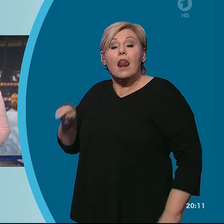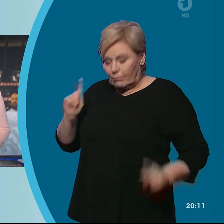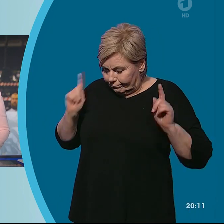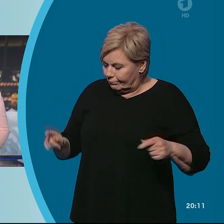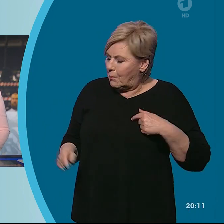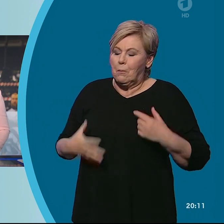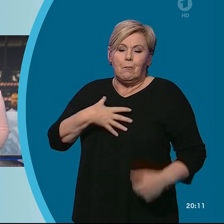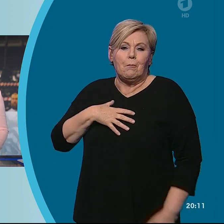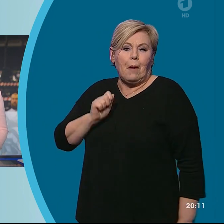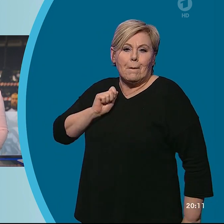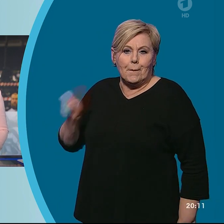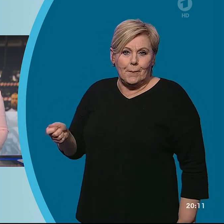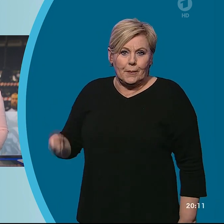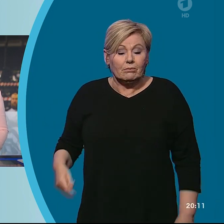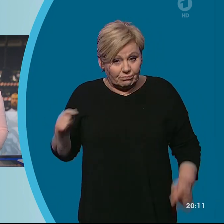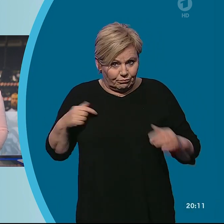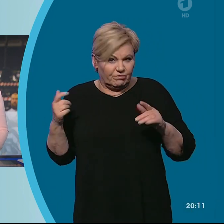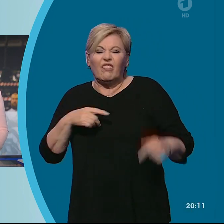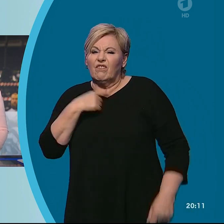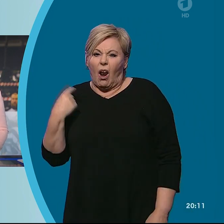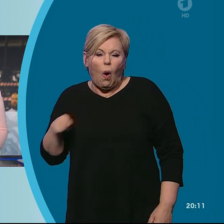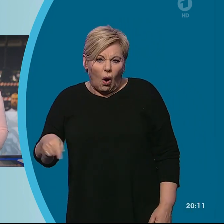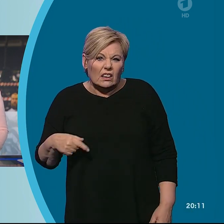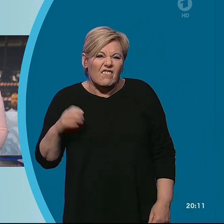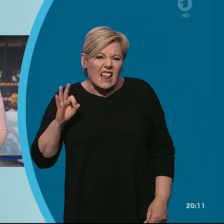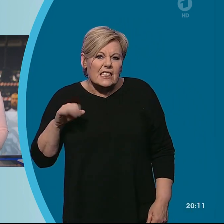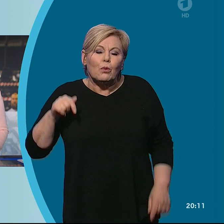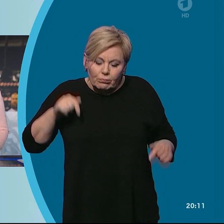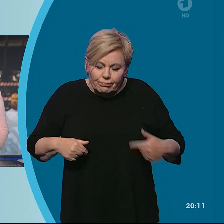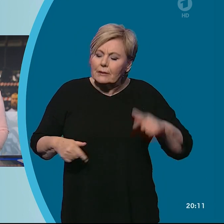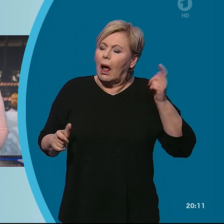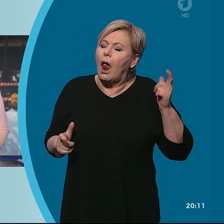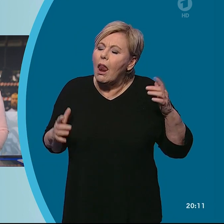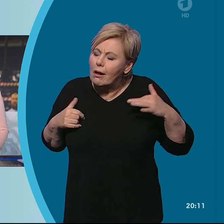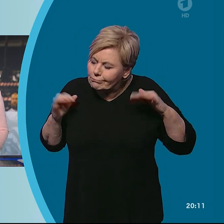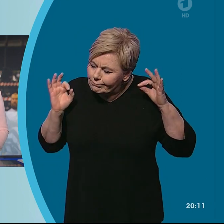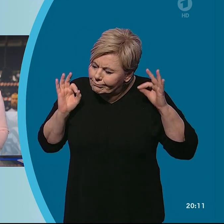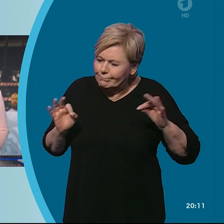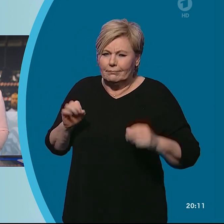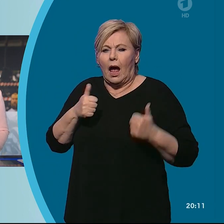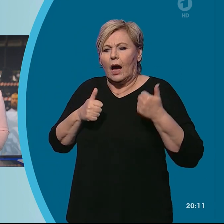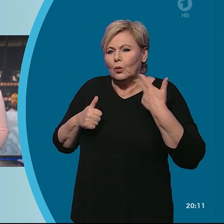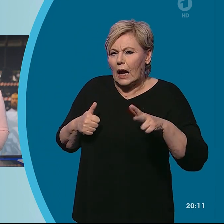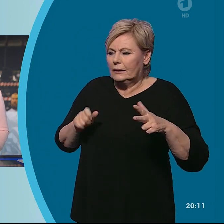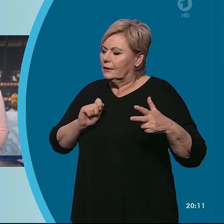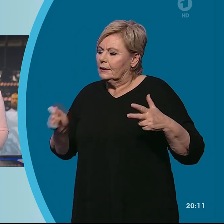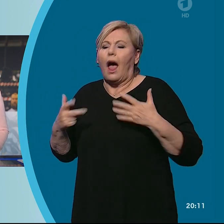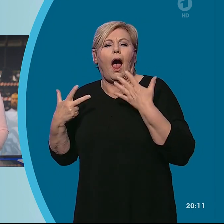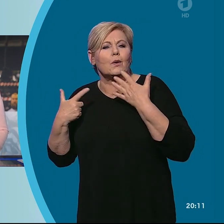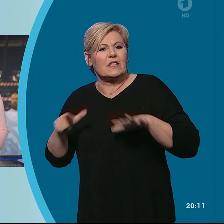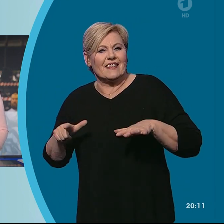Nach der Niederlage im Hinspiel konnten sich die Flensburger dieses Mal durchsetzen mit 31 zu 28. Damit übernimmt